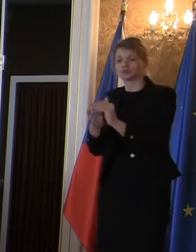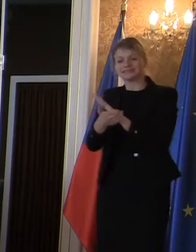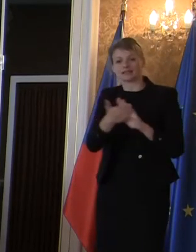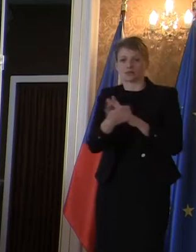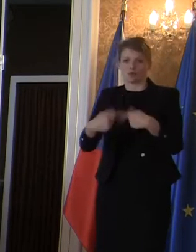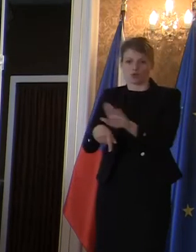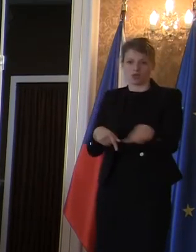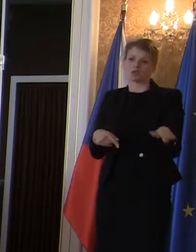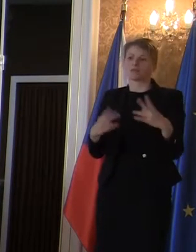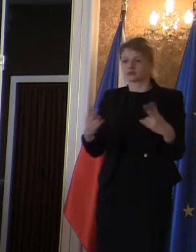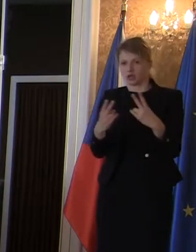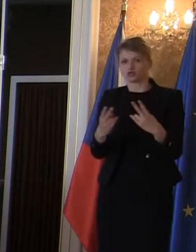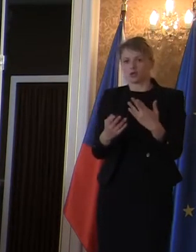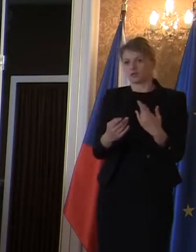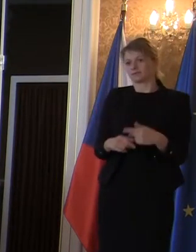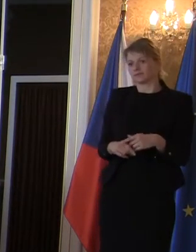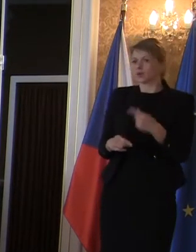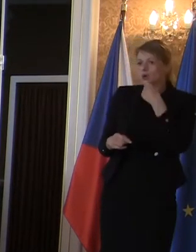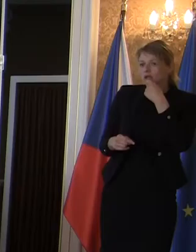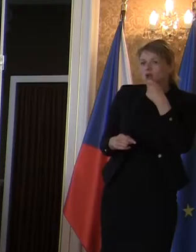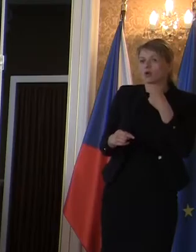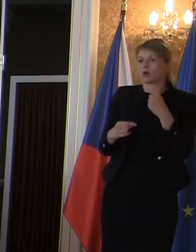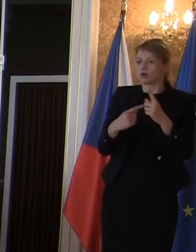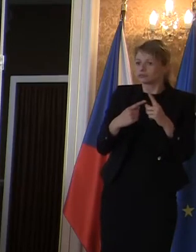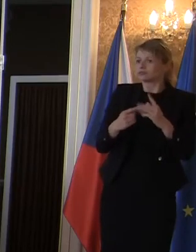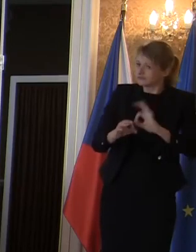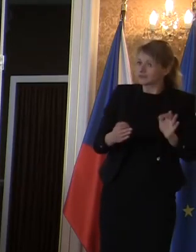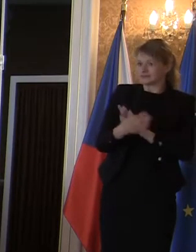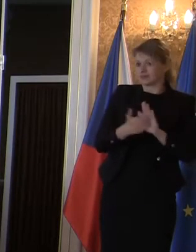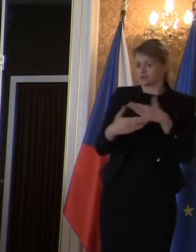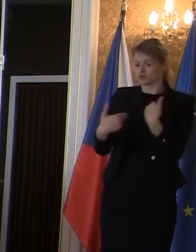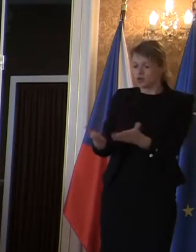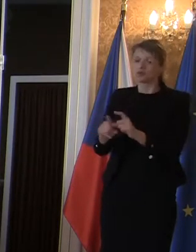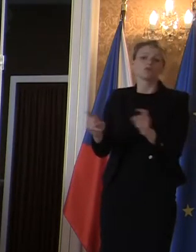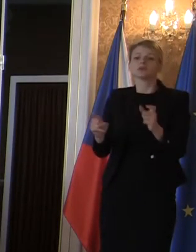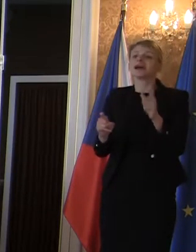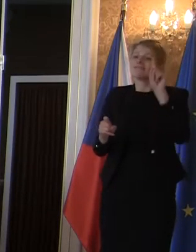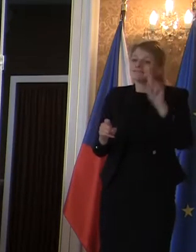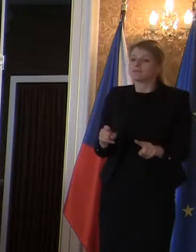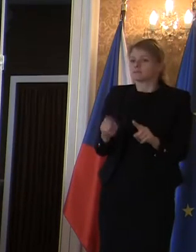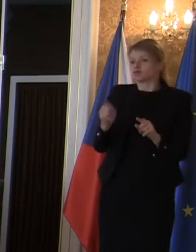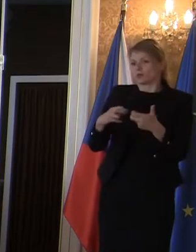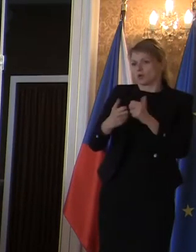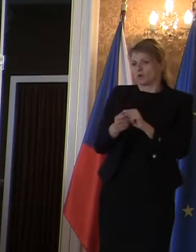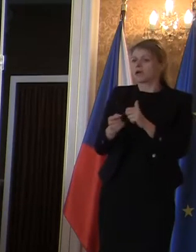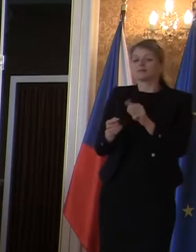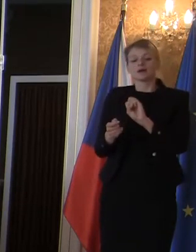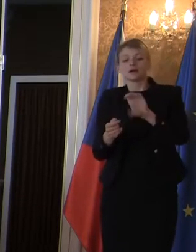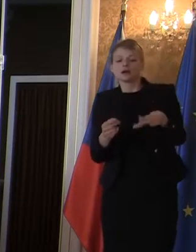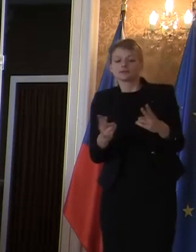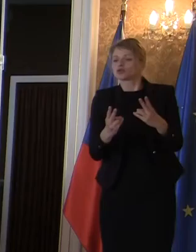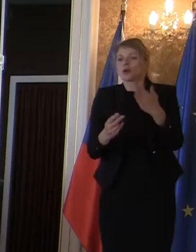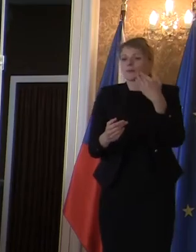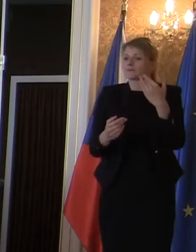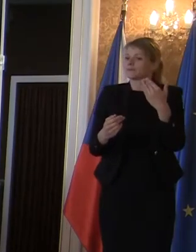Děkuji. Momentálně je teď ta unikátní chvilka, kdy obě ministerstva řídí jedna osoba, kdyby to mohlo fungovat, ale věřme, že to bude fungovat tak i nadále.